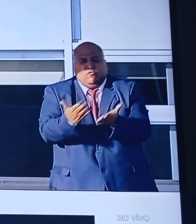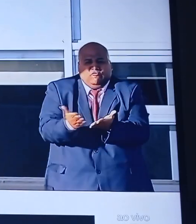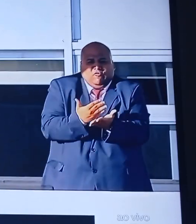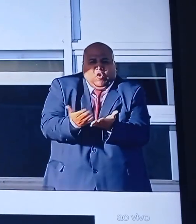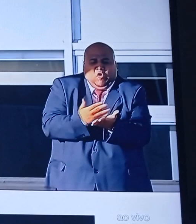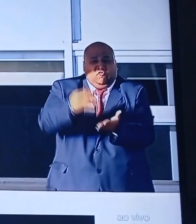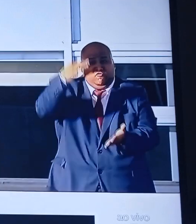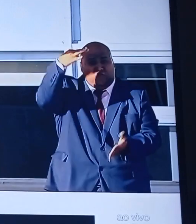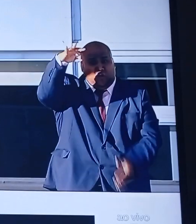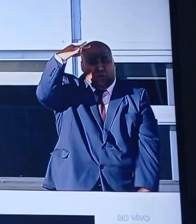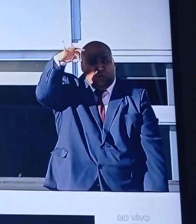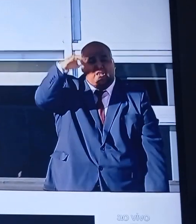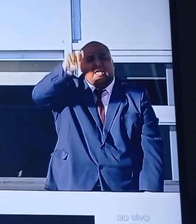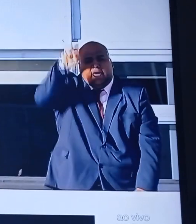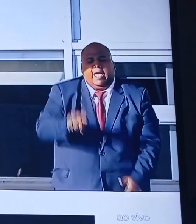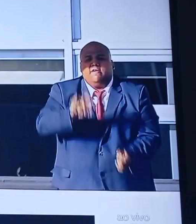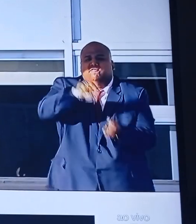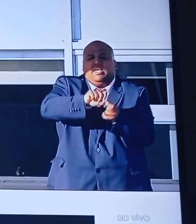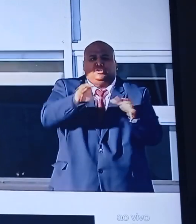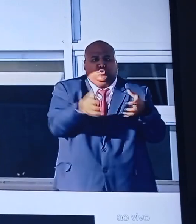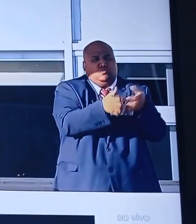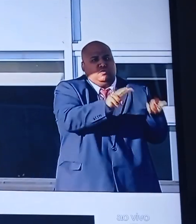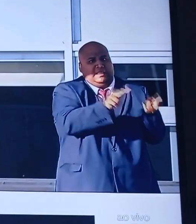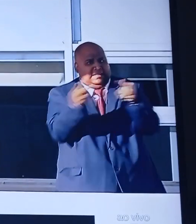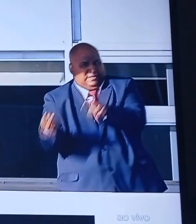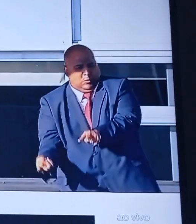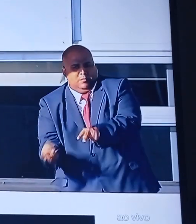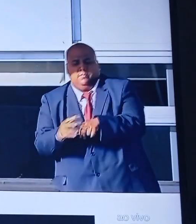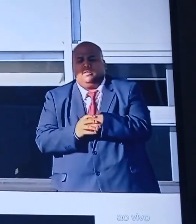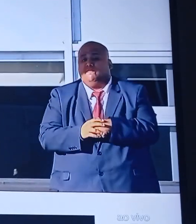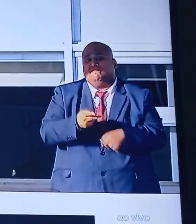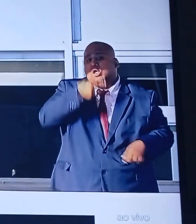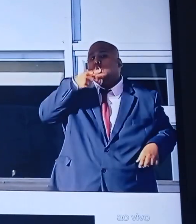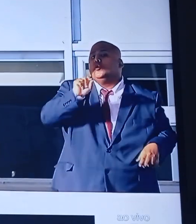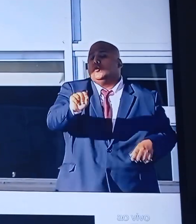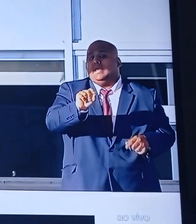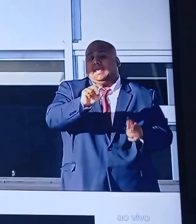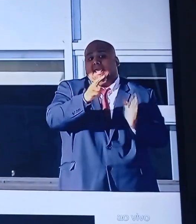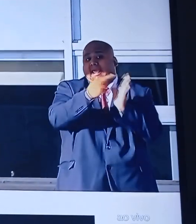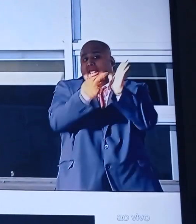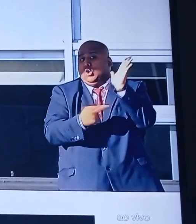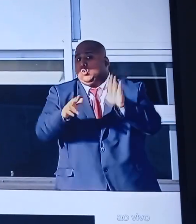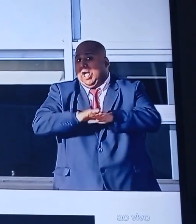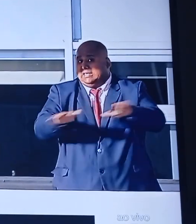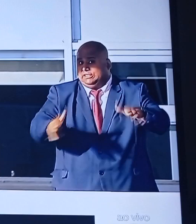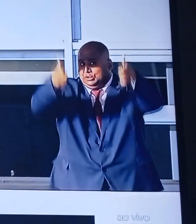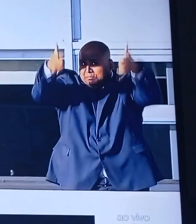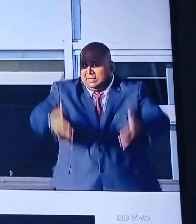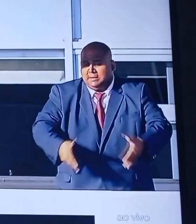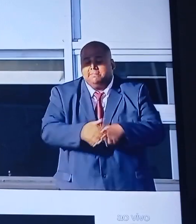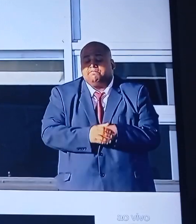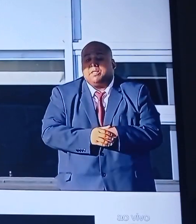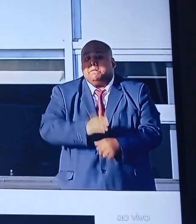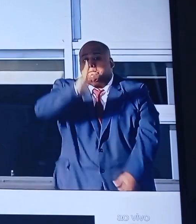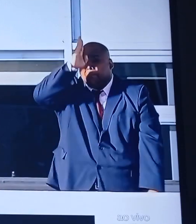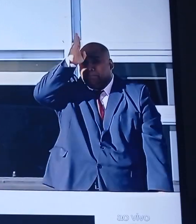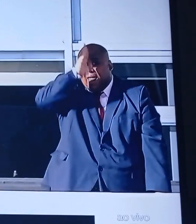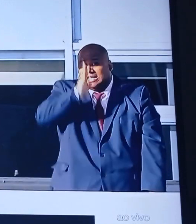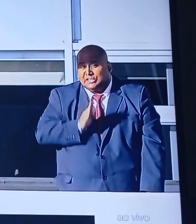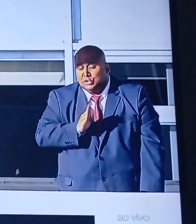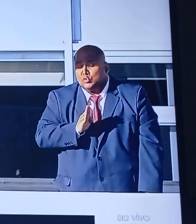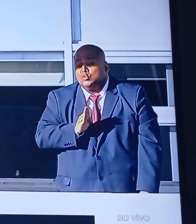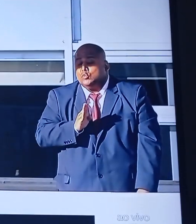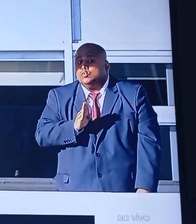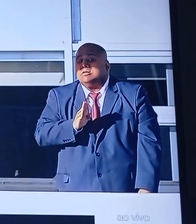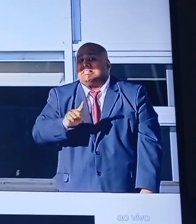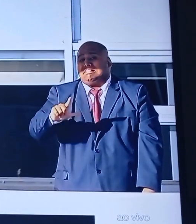caos produzido pelo gabinete da transição. Diz o relatório: O Brasil